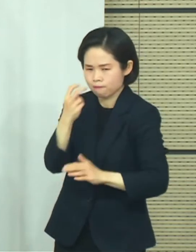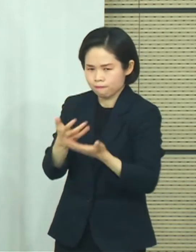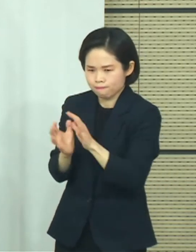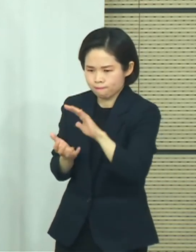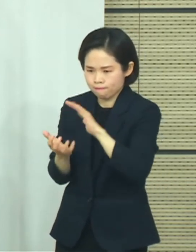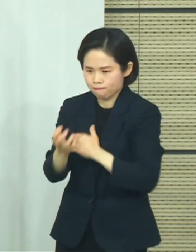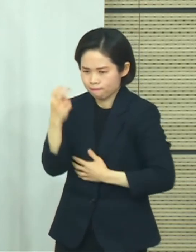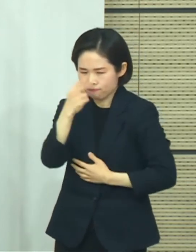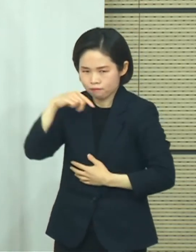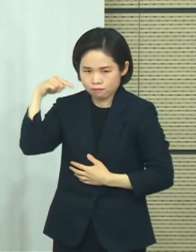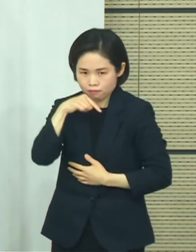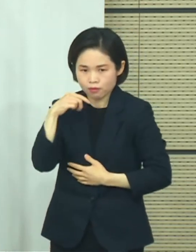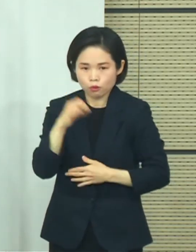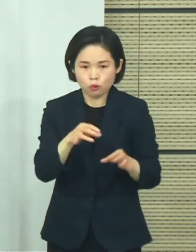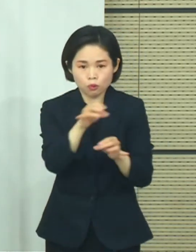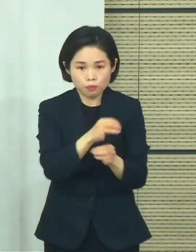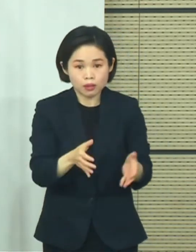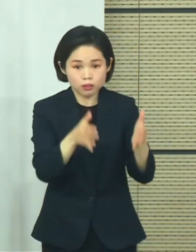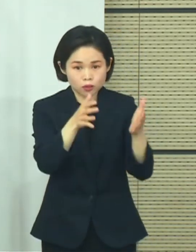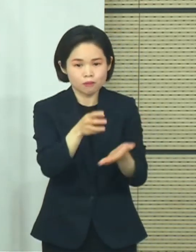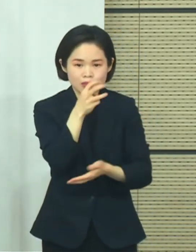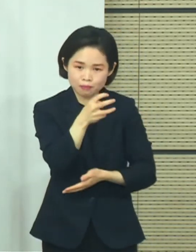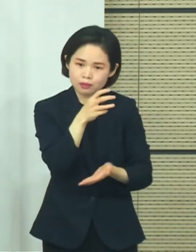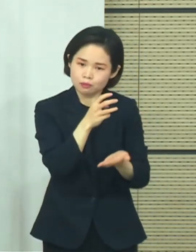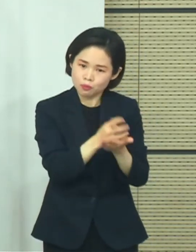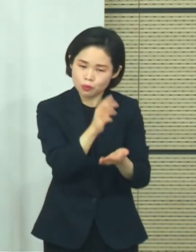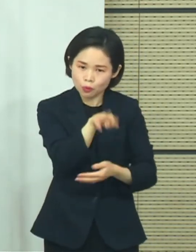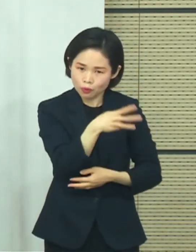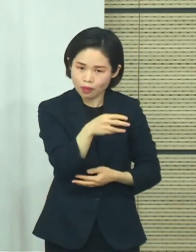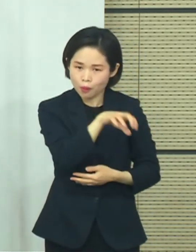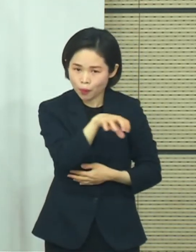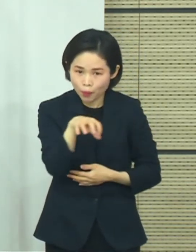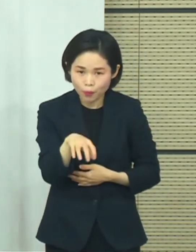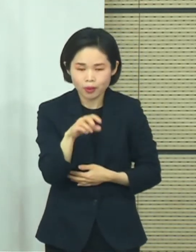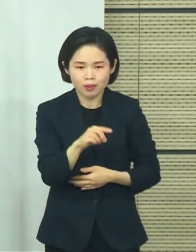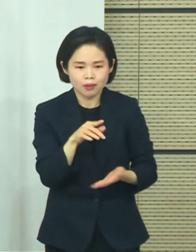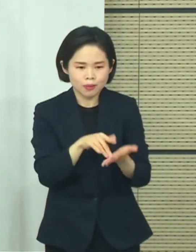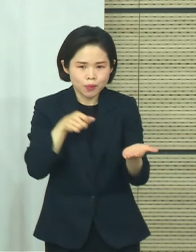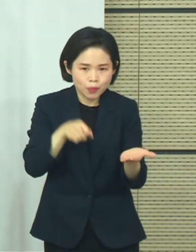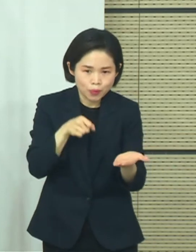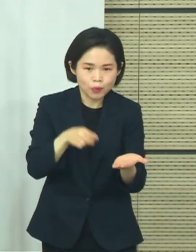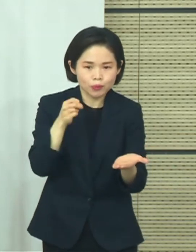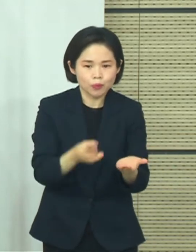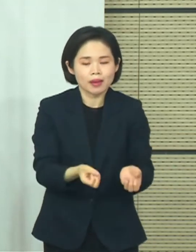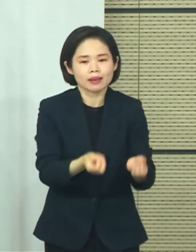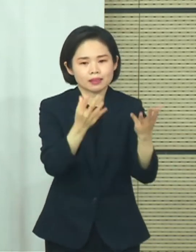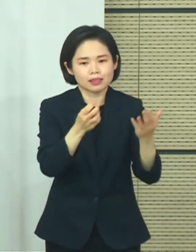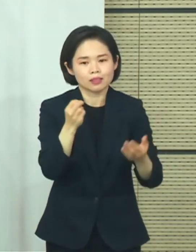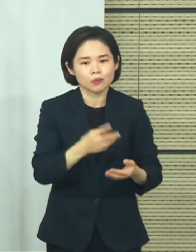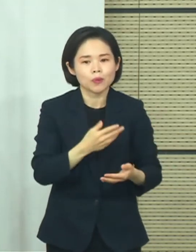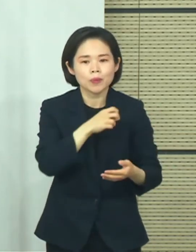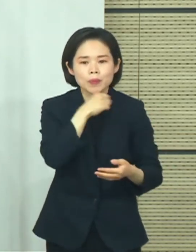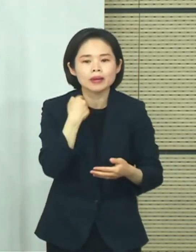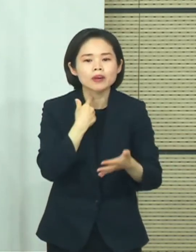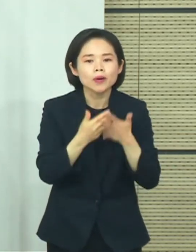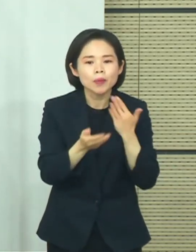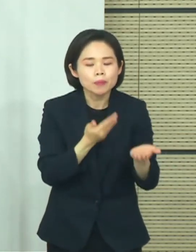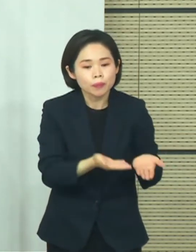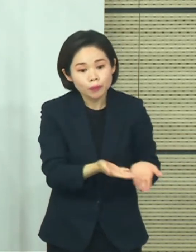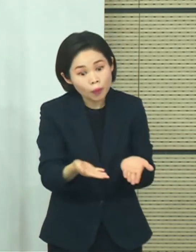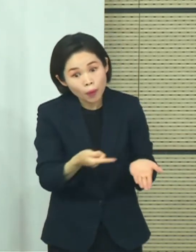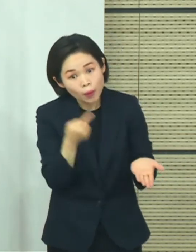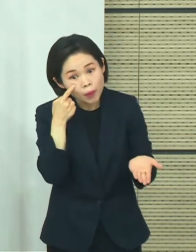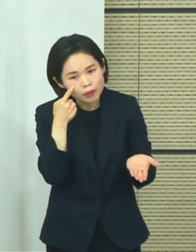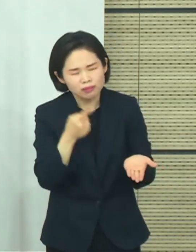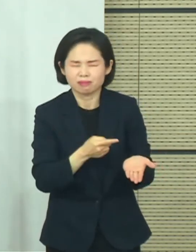백화점 등 유통 매장 에 대해서도 소독 등 방역 관리와 함께 행사와 시 식자재를 공부하고 있습니다